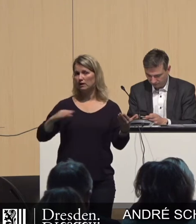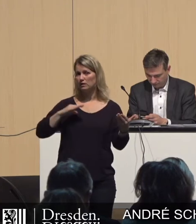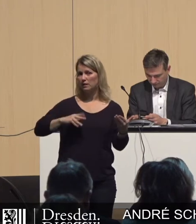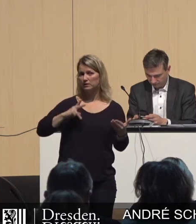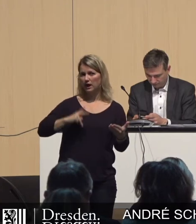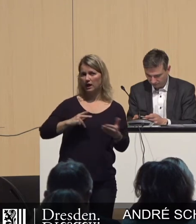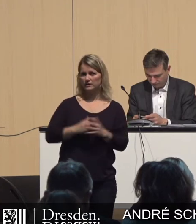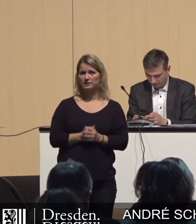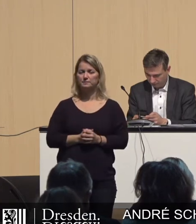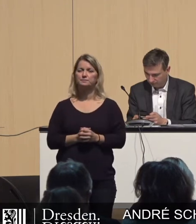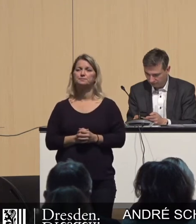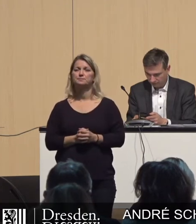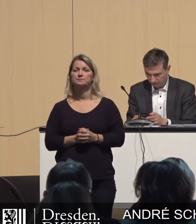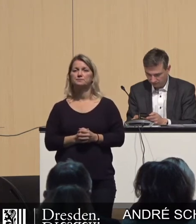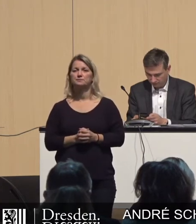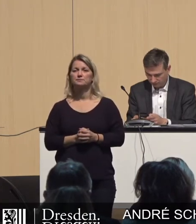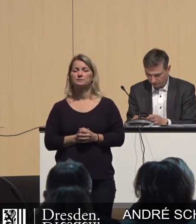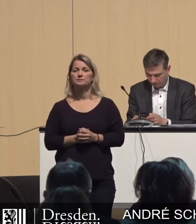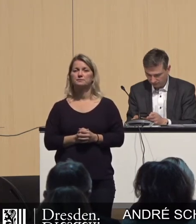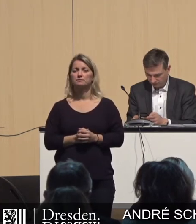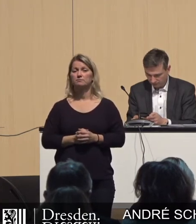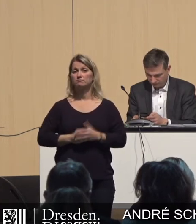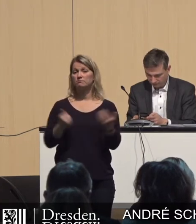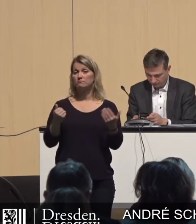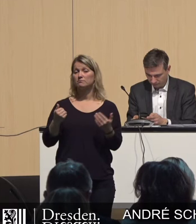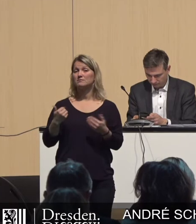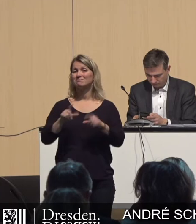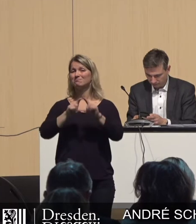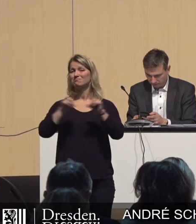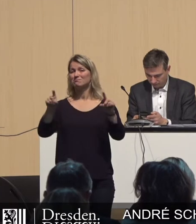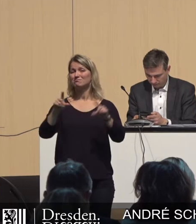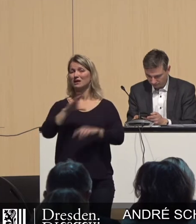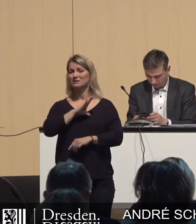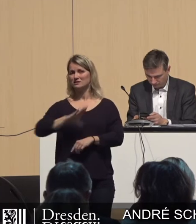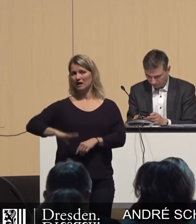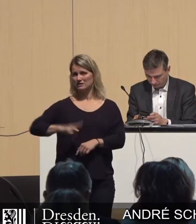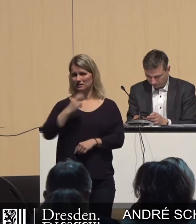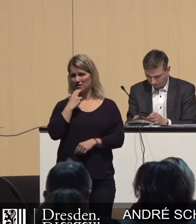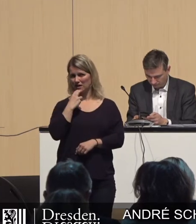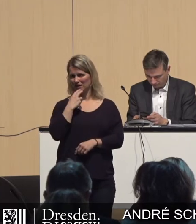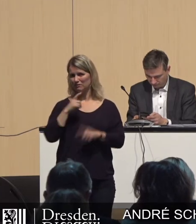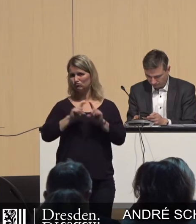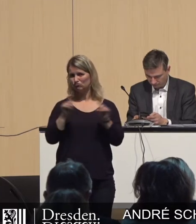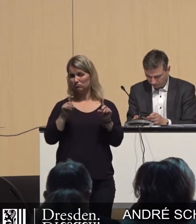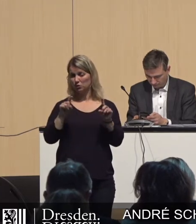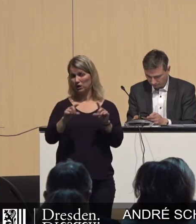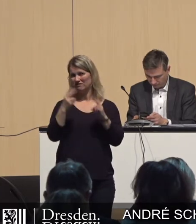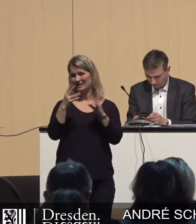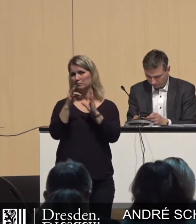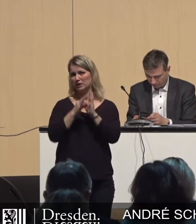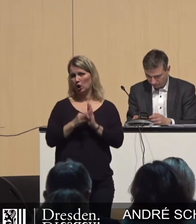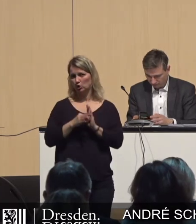angesichts der Bedeutung der künftigen Sachsenenergie für die Landeshauptstadt Dresden und die